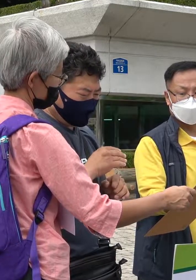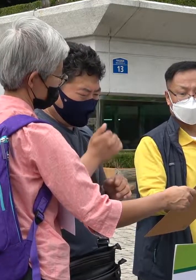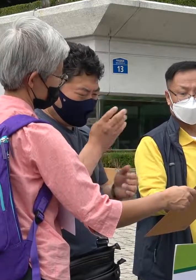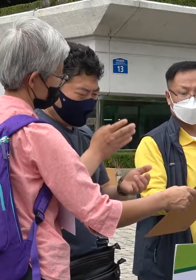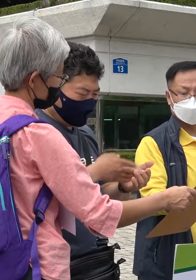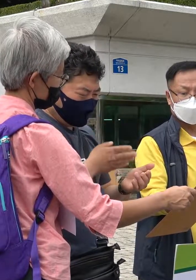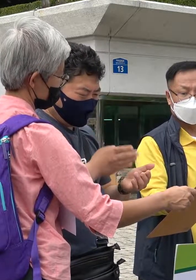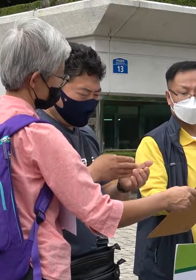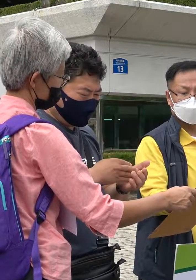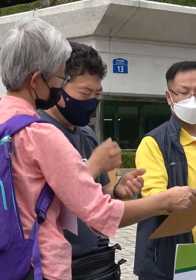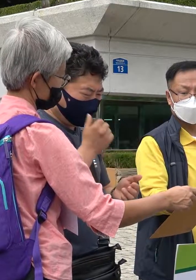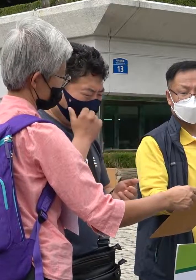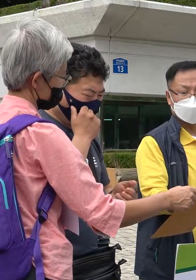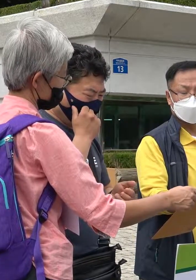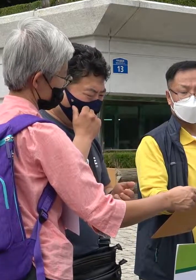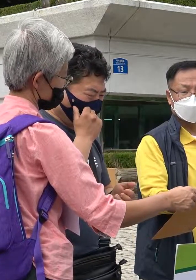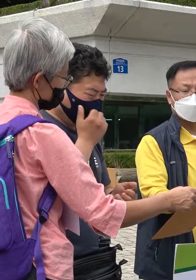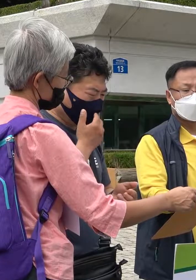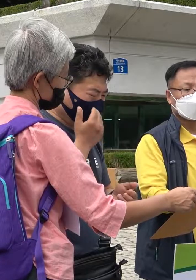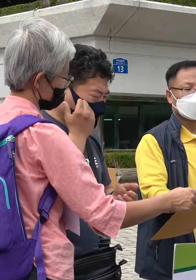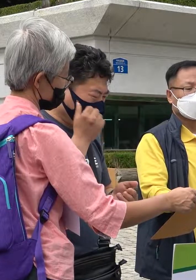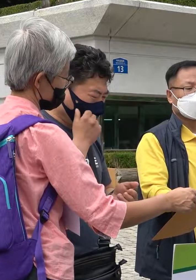때문입니다. 하지만 매번